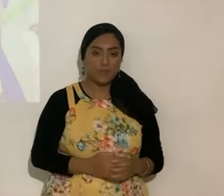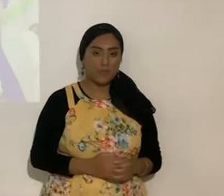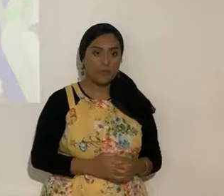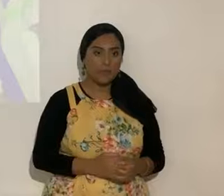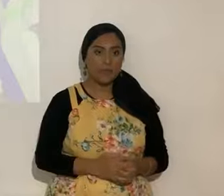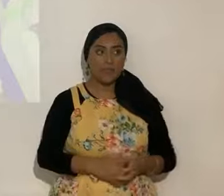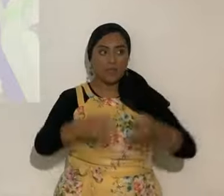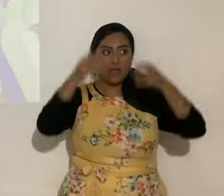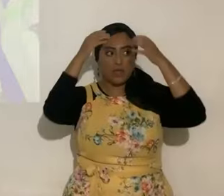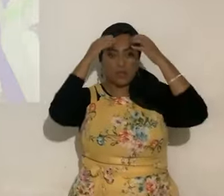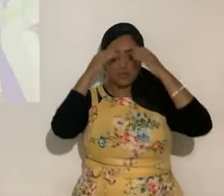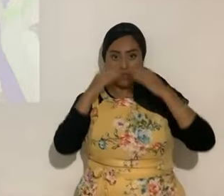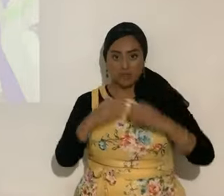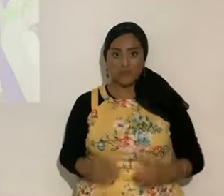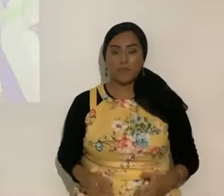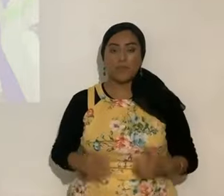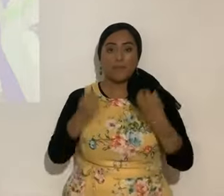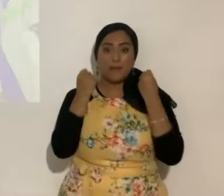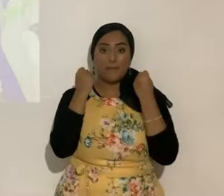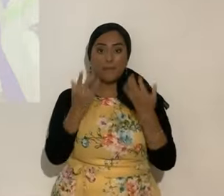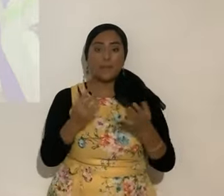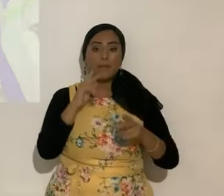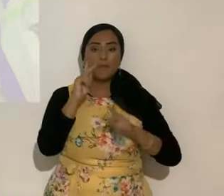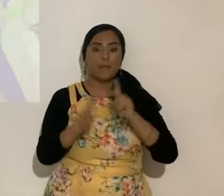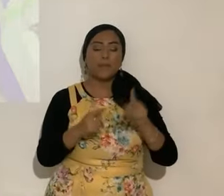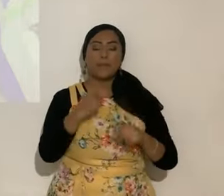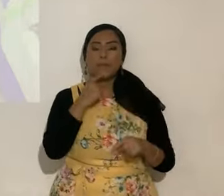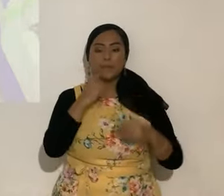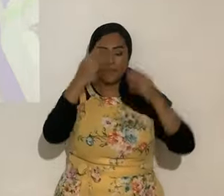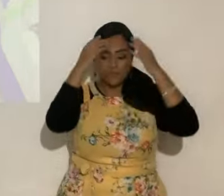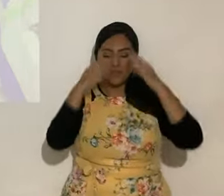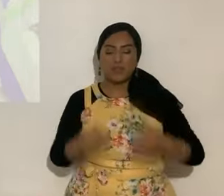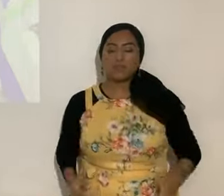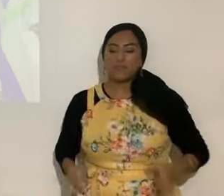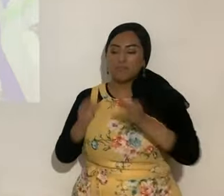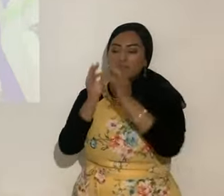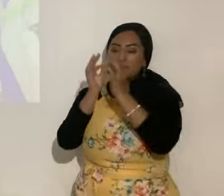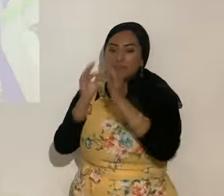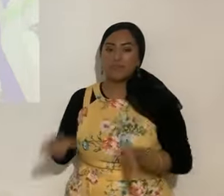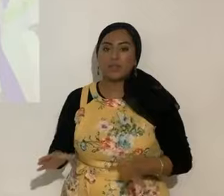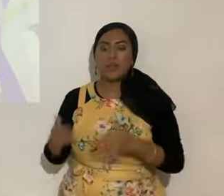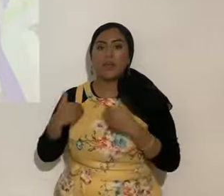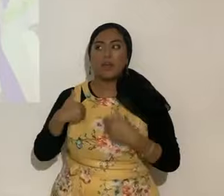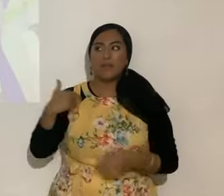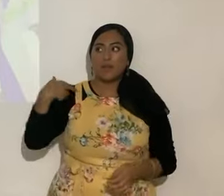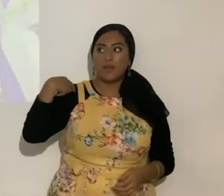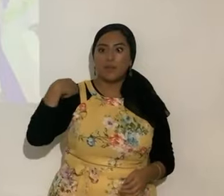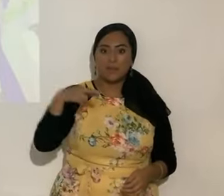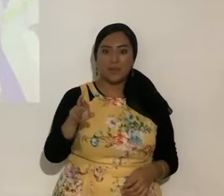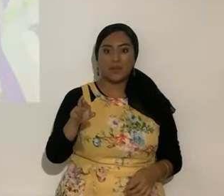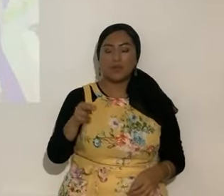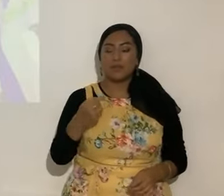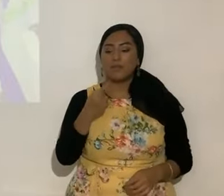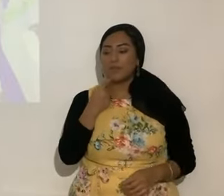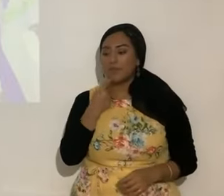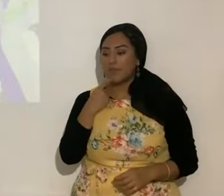el cuerpo en sí, muchos dicen, el cuerpo no es nada, hay una religión, que no quiero mencionar, que dice,